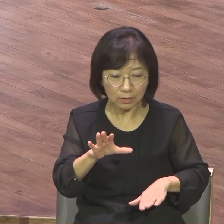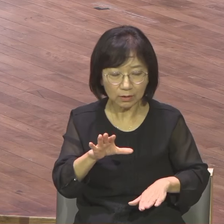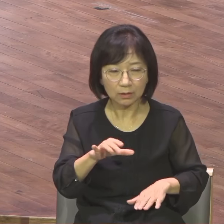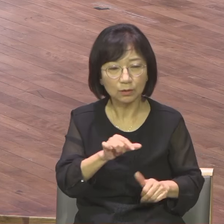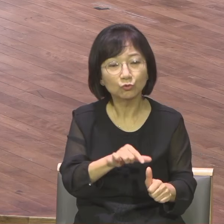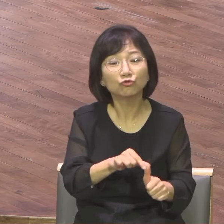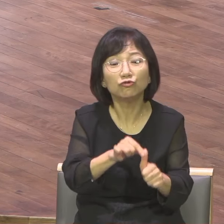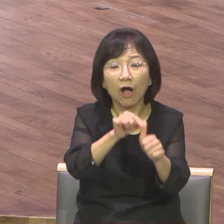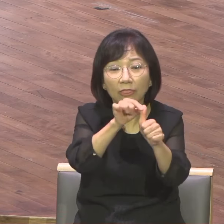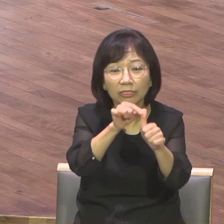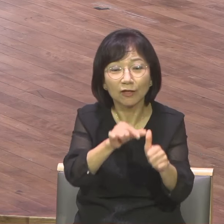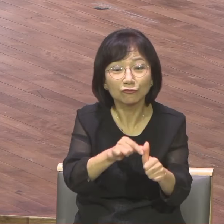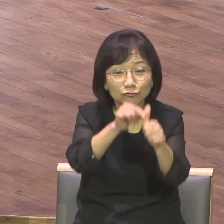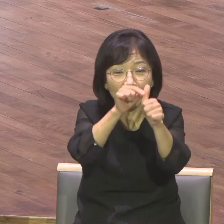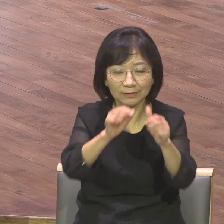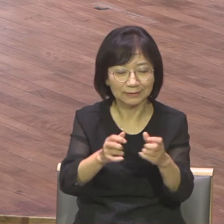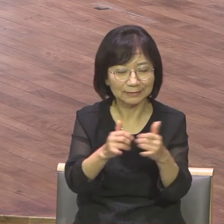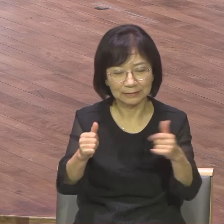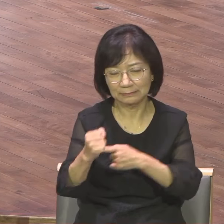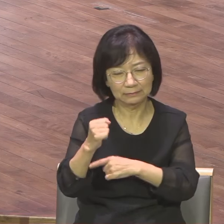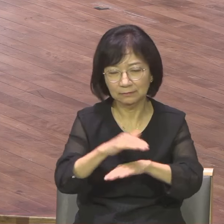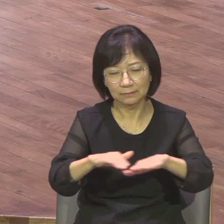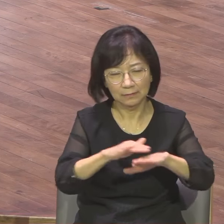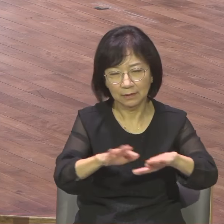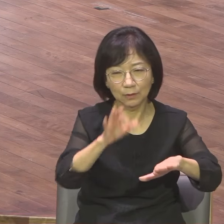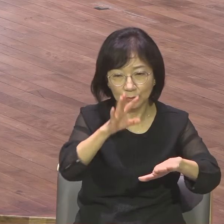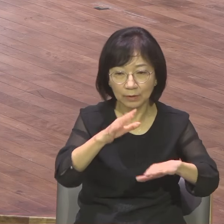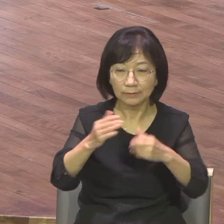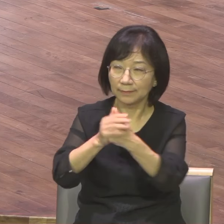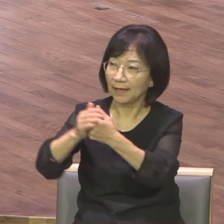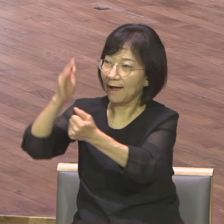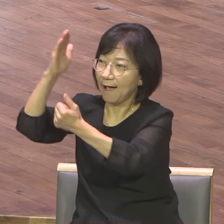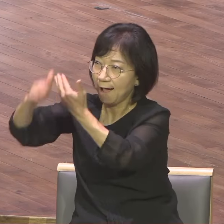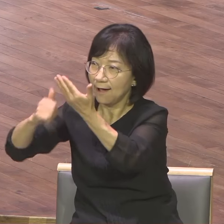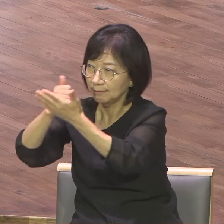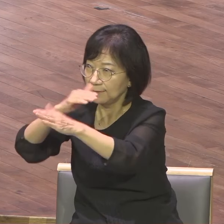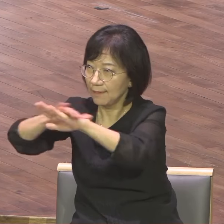구원 문제를 하나님 해결하셨다는 거예요. 큰 징조지요.